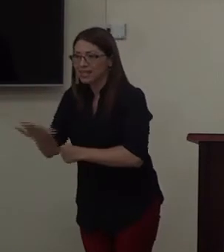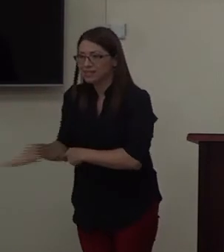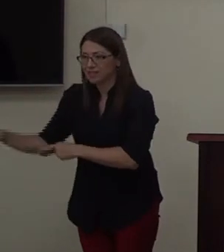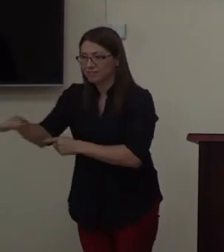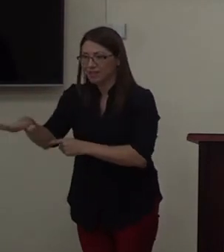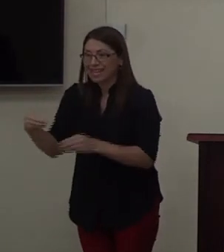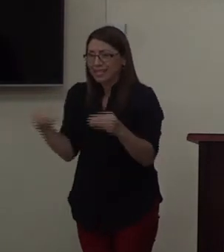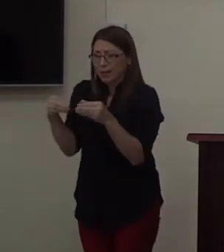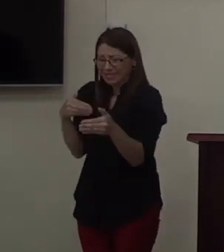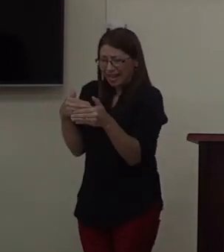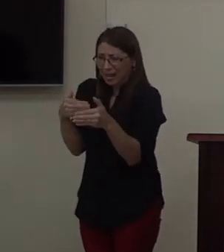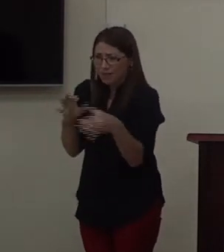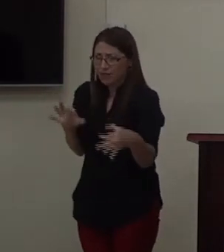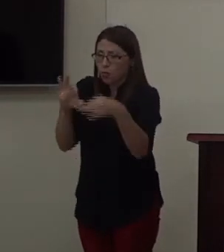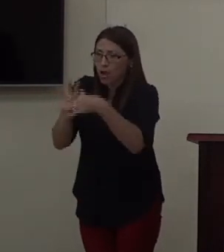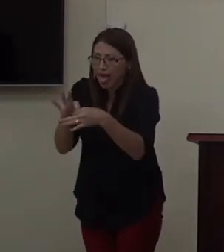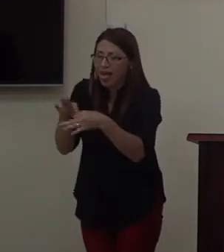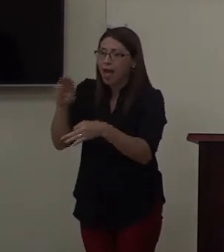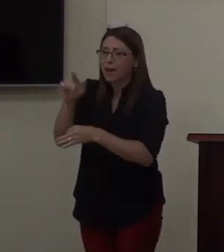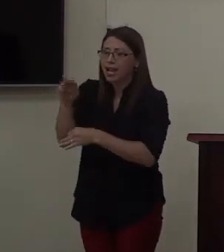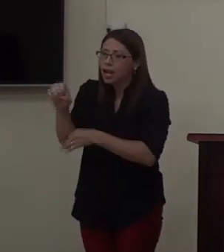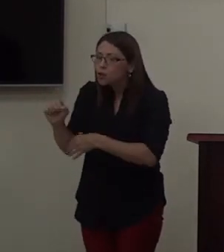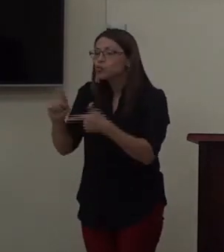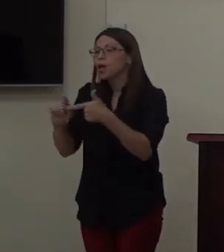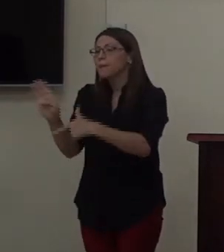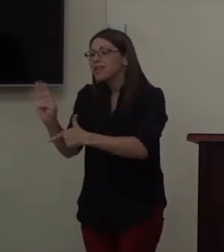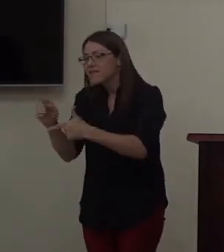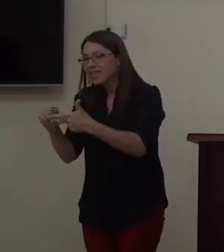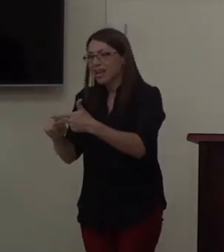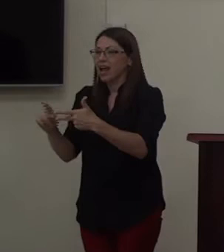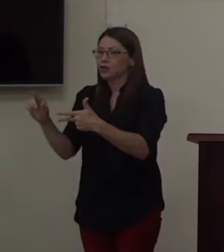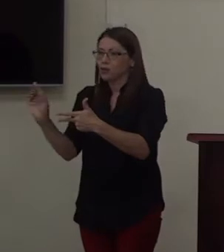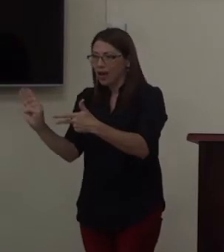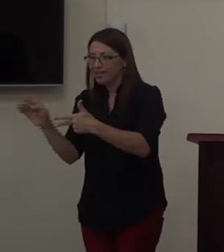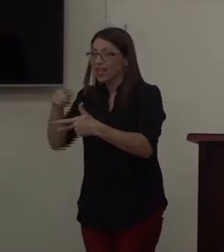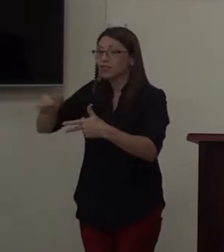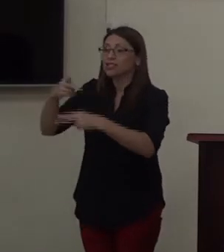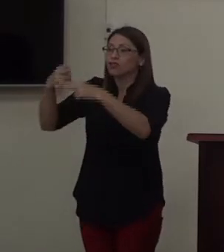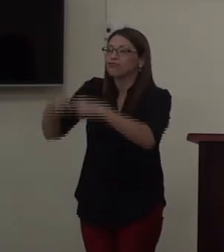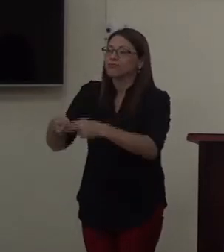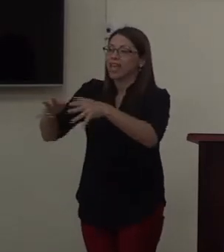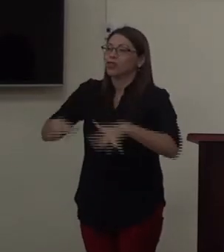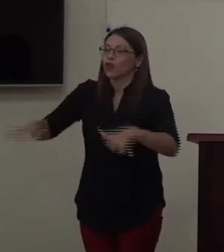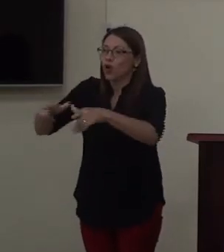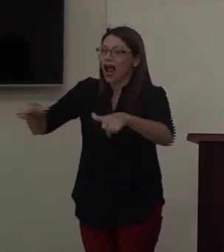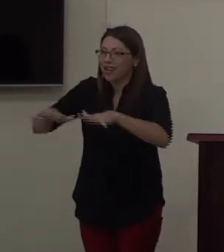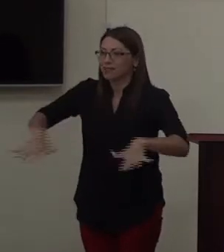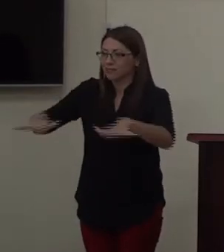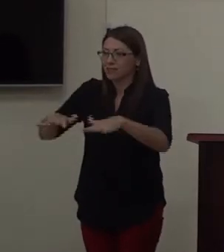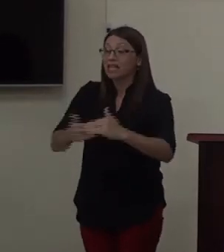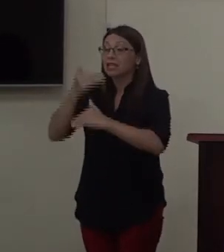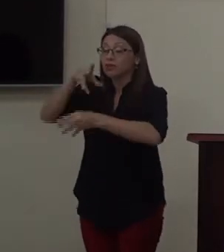más cercanamente vinculada a los Malecos, a los Rines, a los Dorados. Entonces, a eso le llamamos entorno local. Luego entraríamos a la